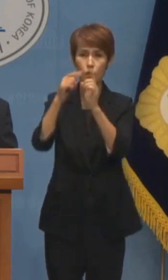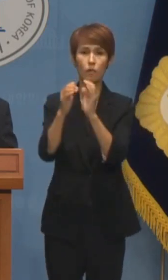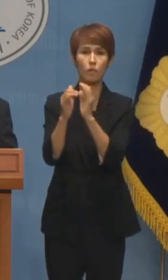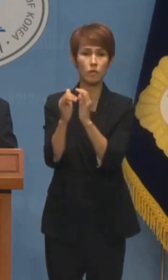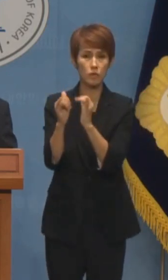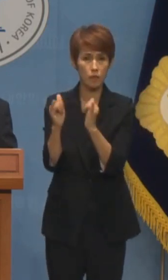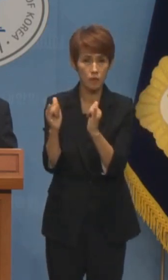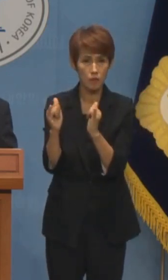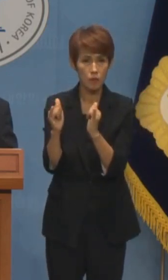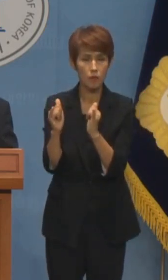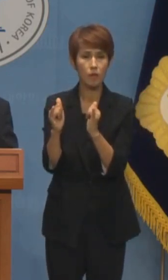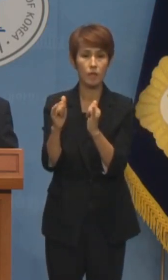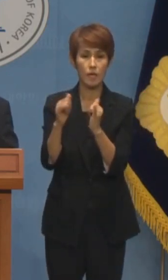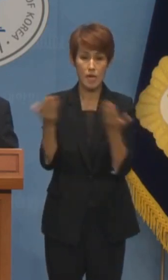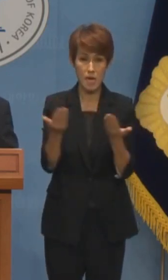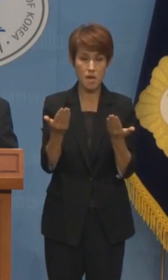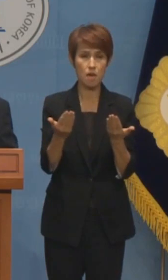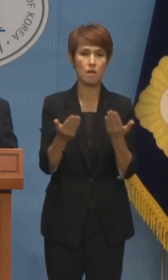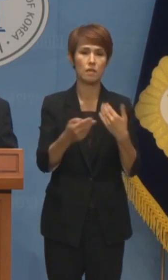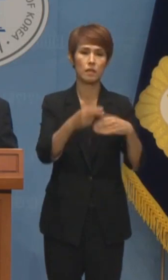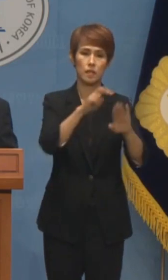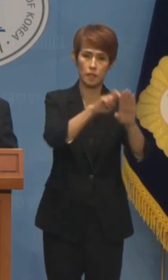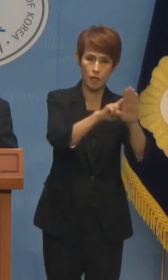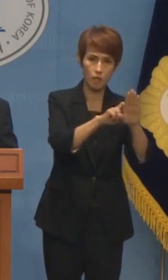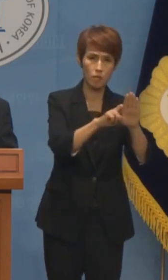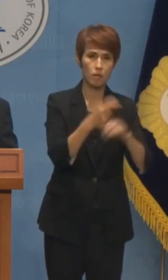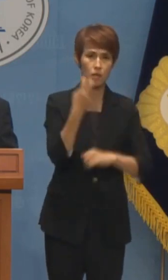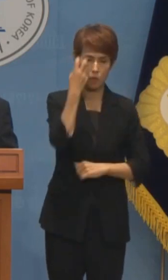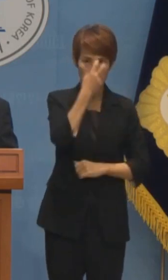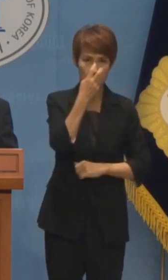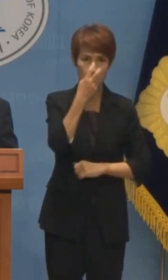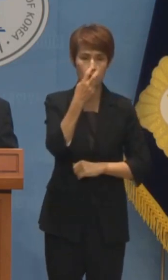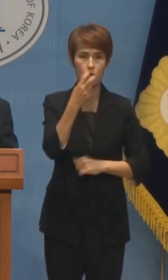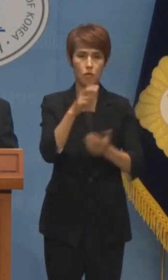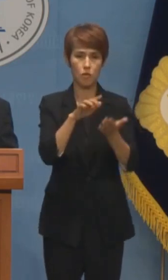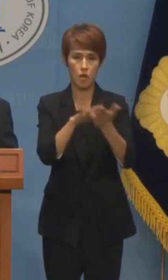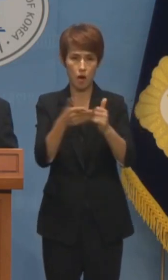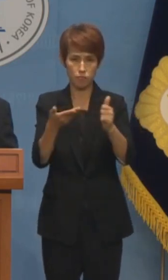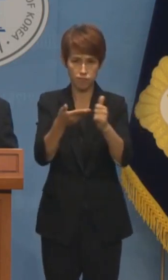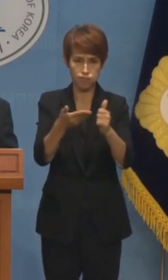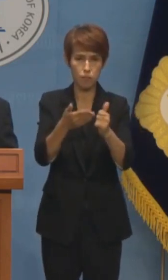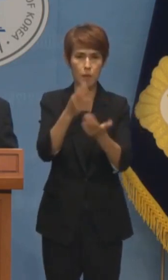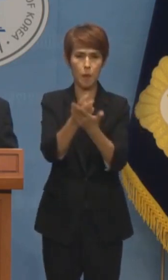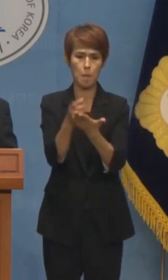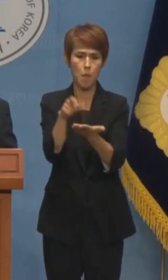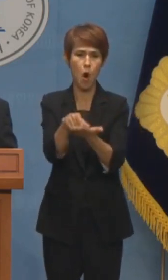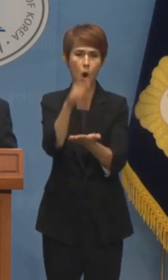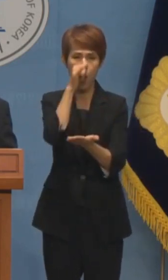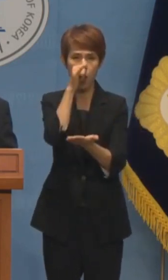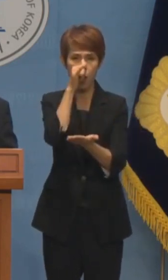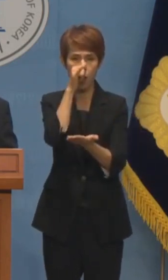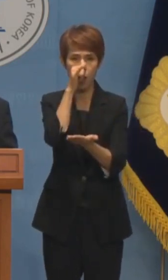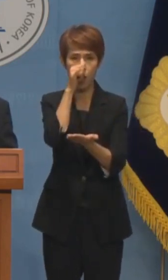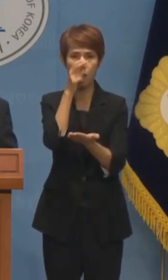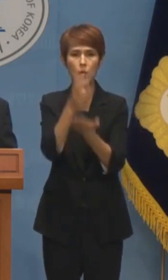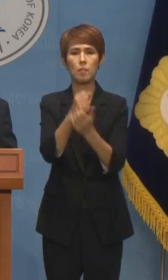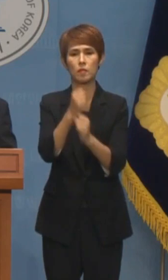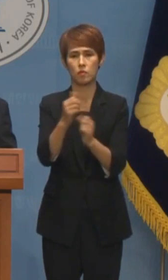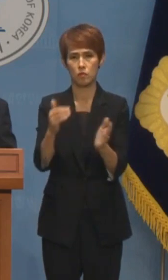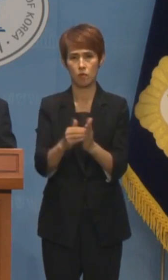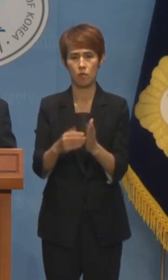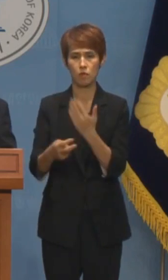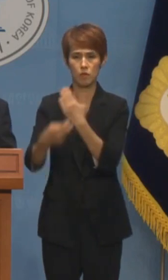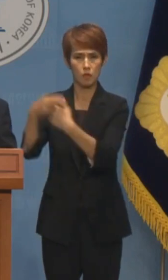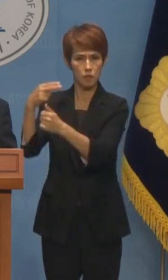진단, 검사, 투약 행위를 포함하는 법안을 발의함으로써 의사,